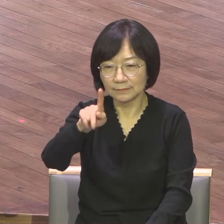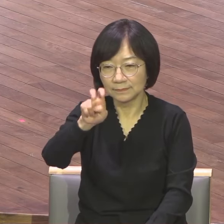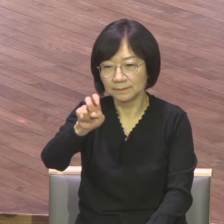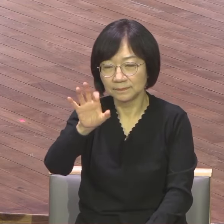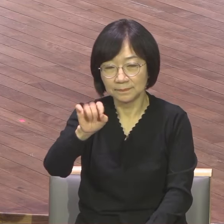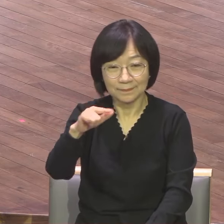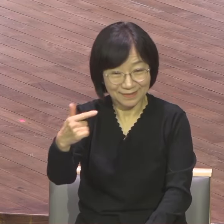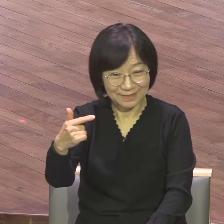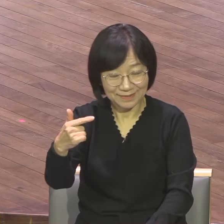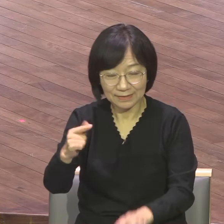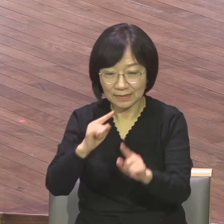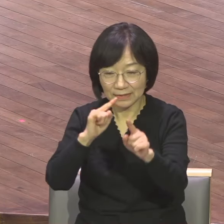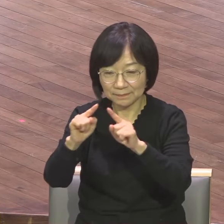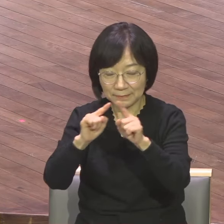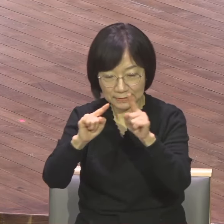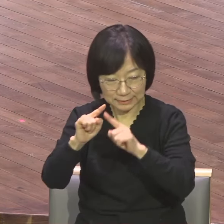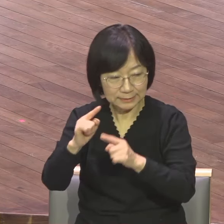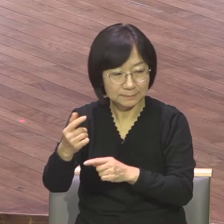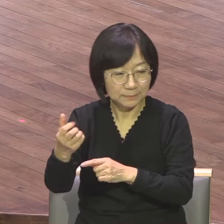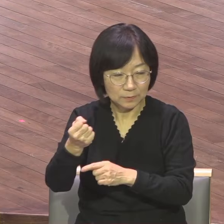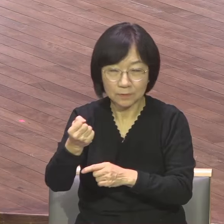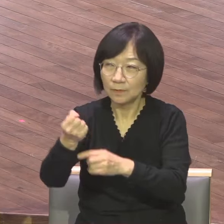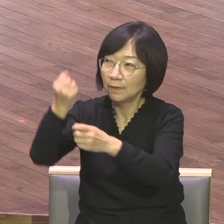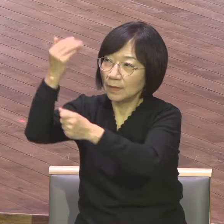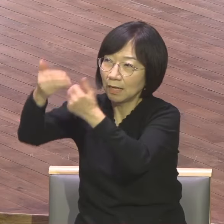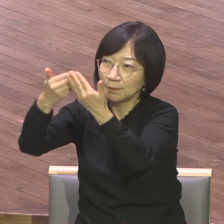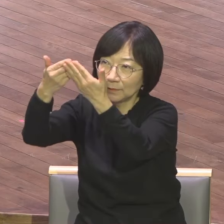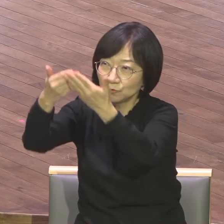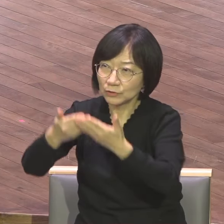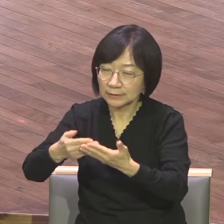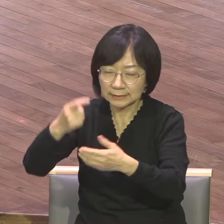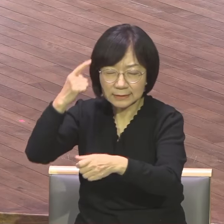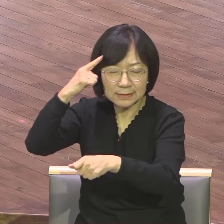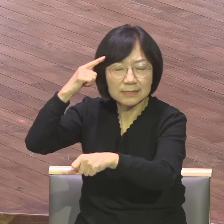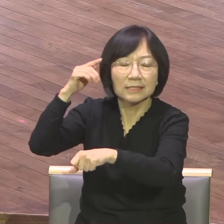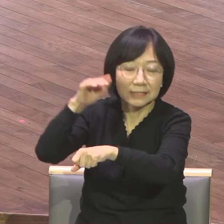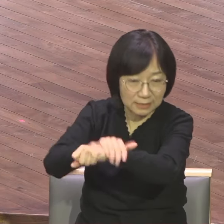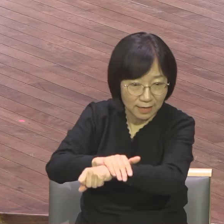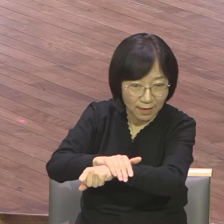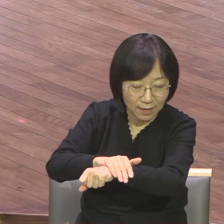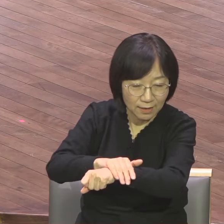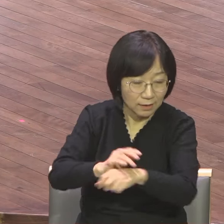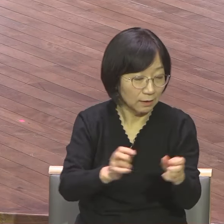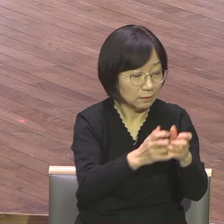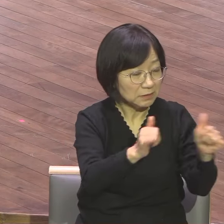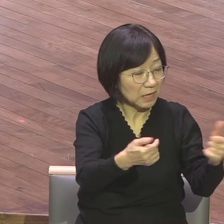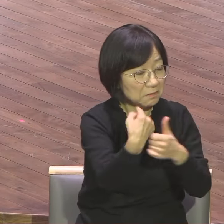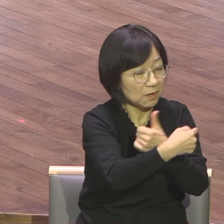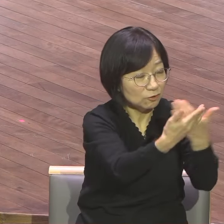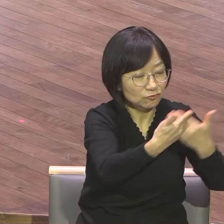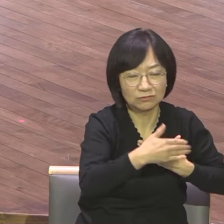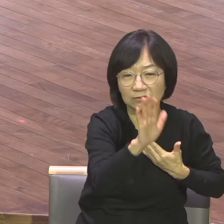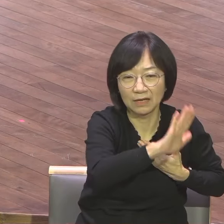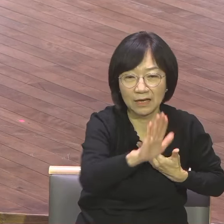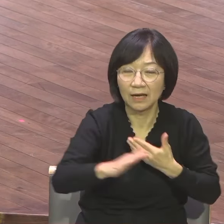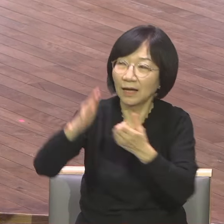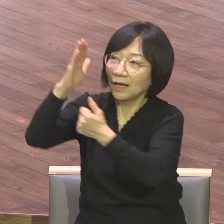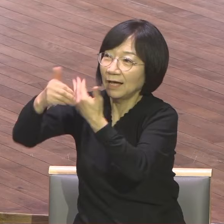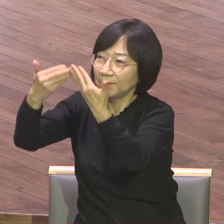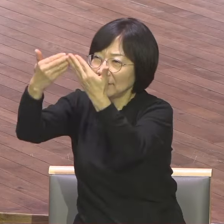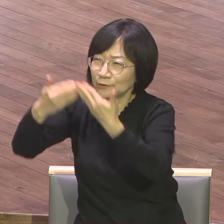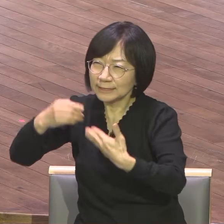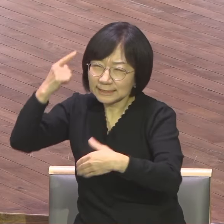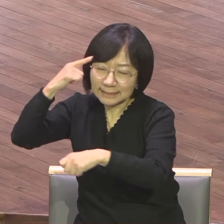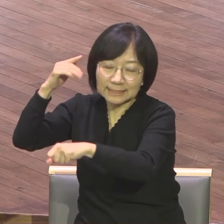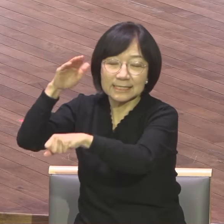여기에 모든 성도들, 하나님이 주시는 지혜의 말씀, 사람이 주는 게 아니에요. 하나님이 주시는 지혜의